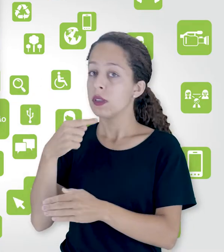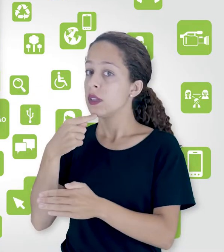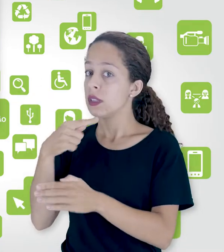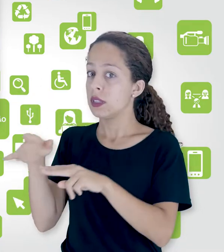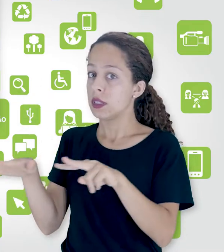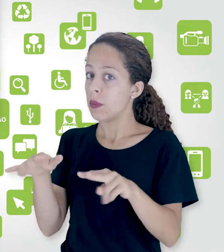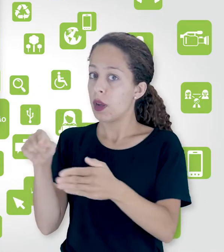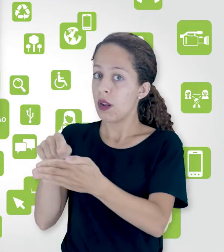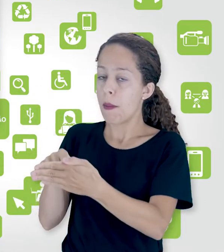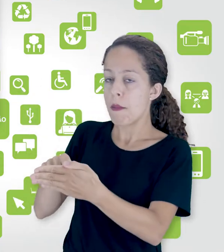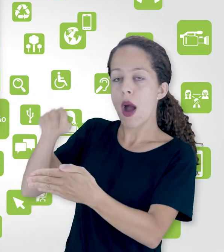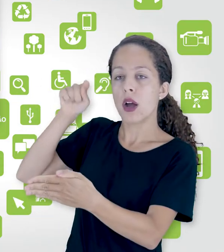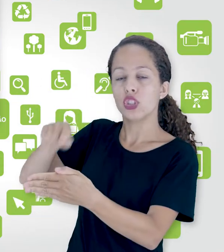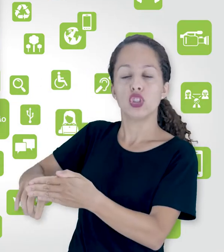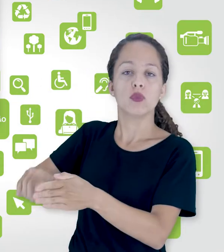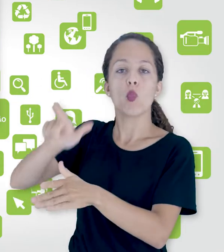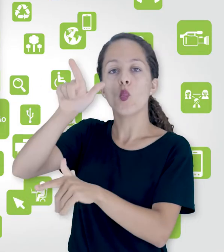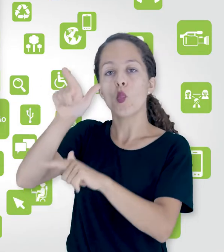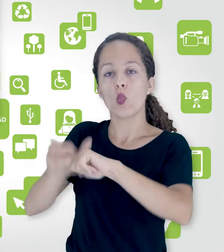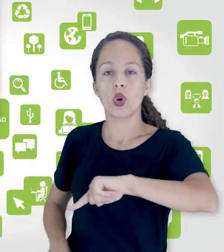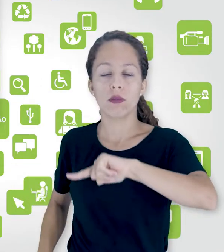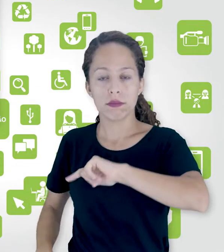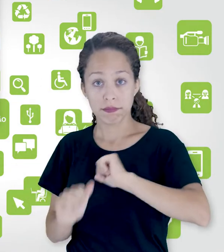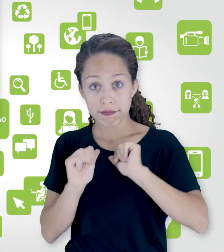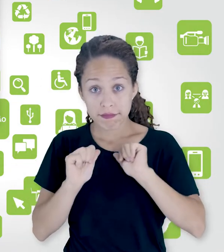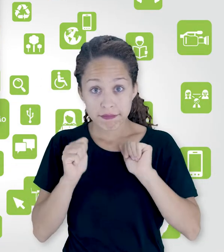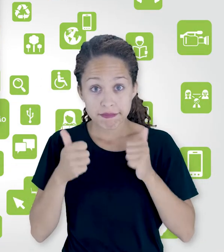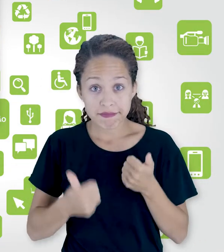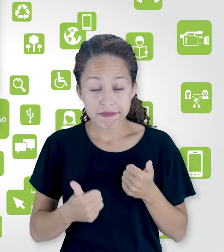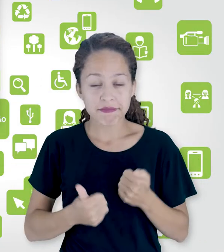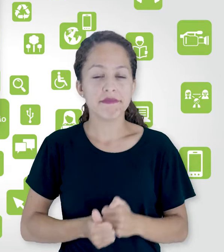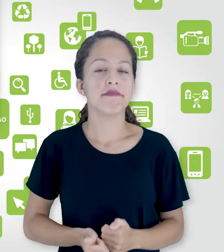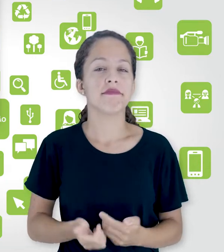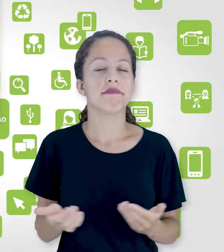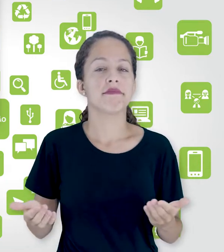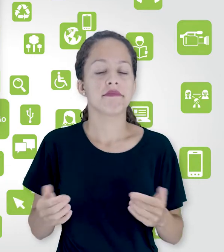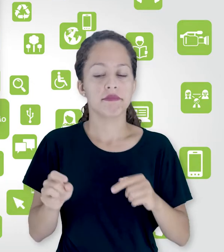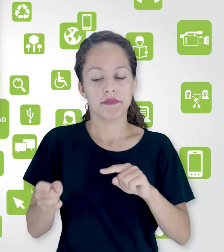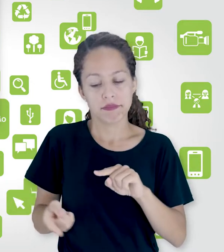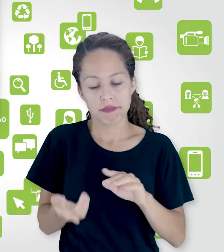deselecionados, ok? Vamos rodar lá para baixo.